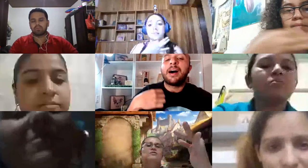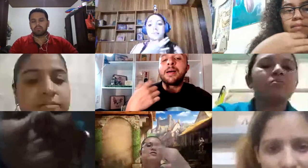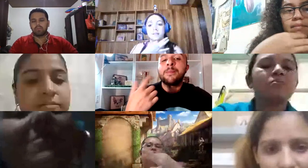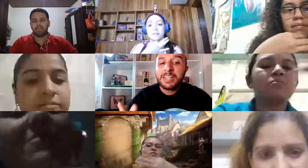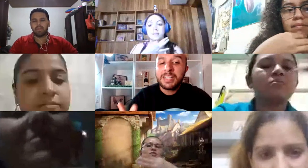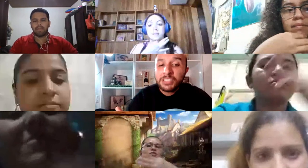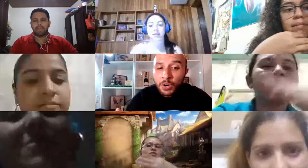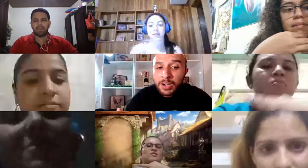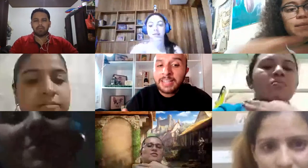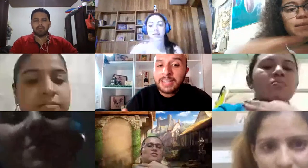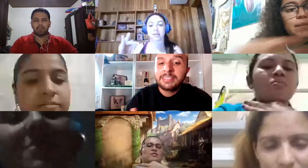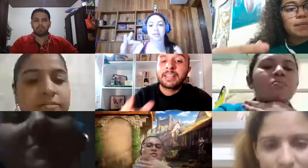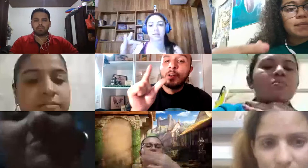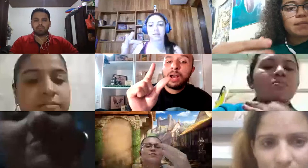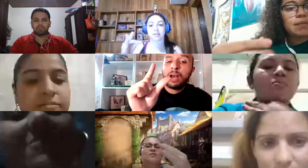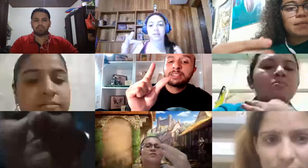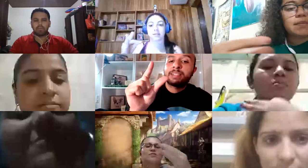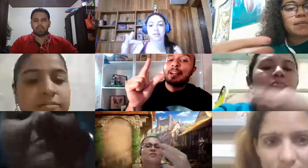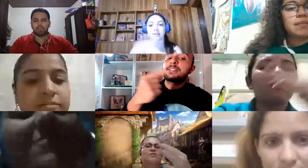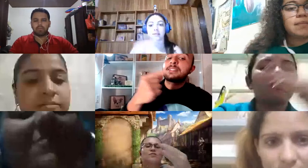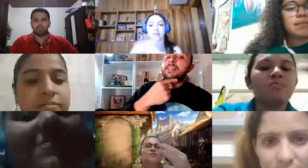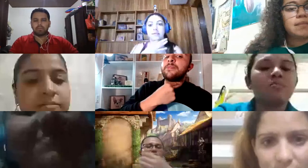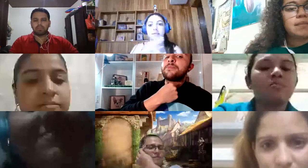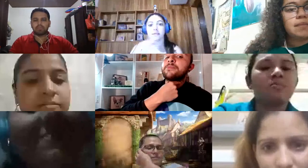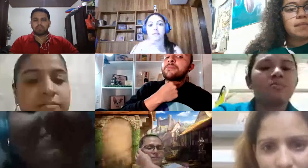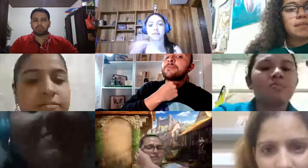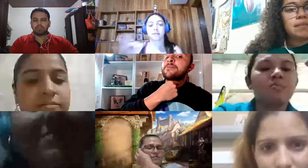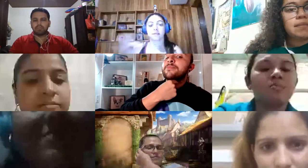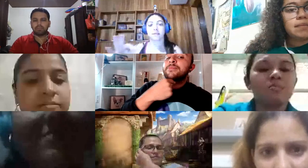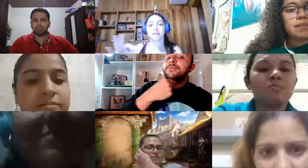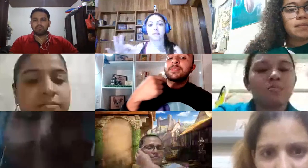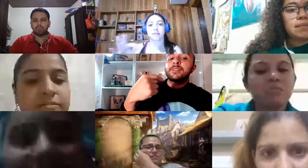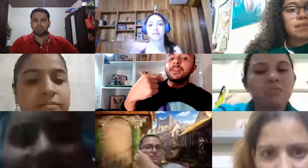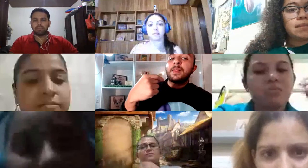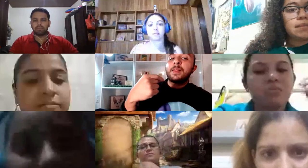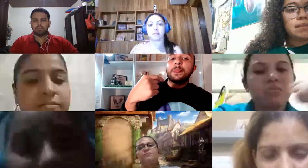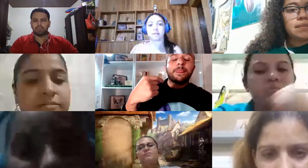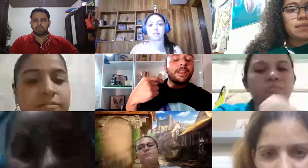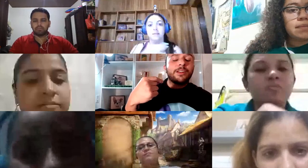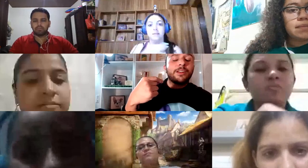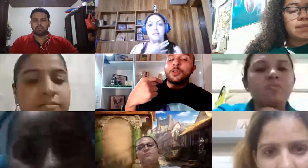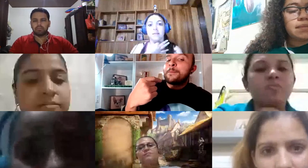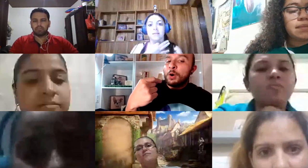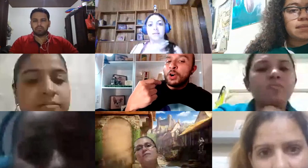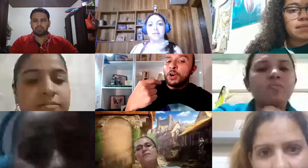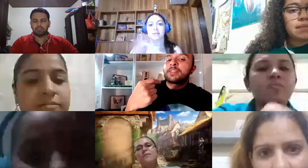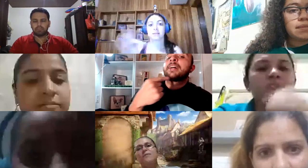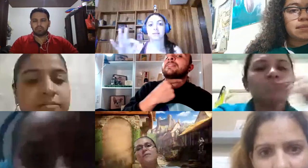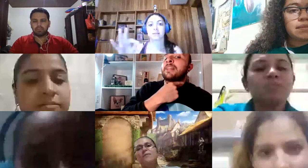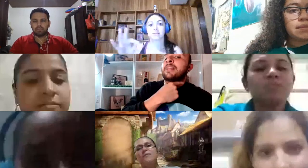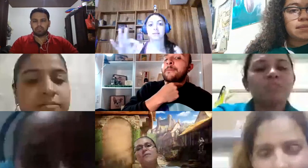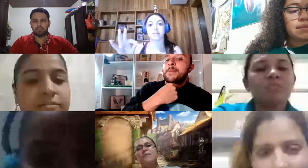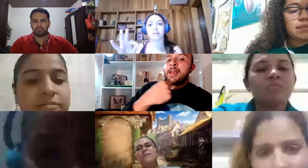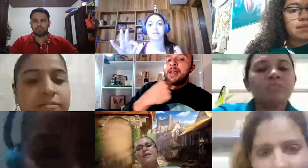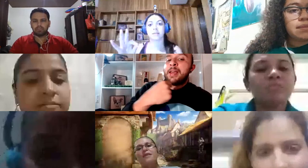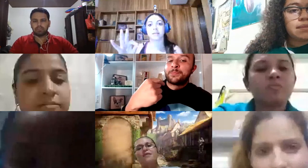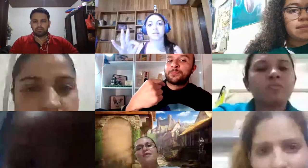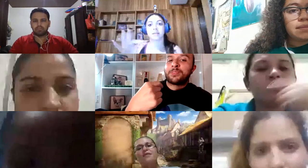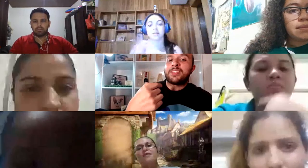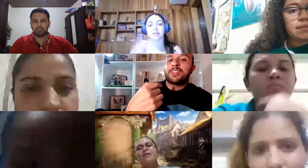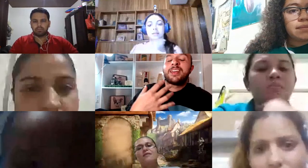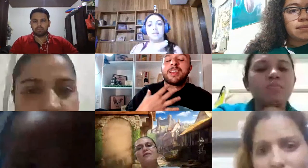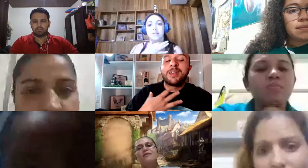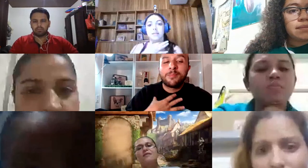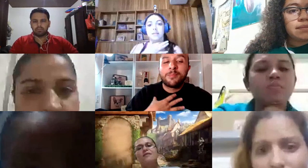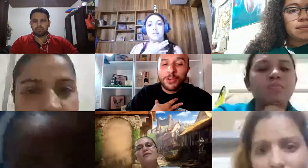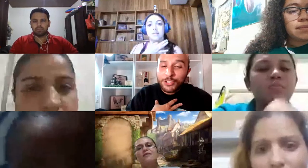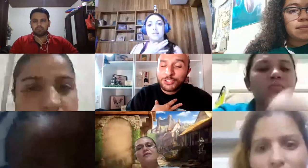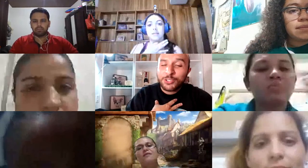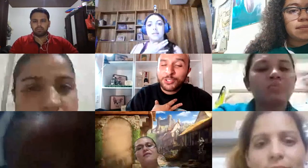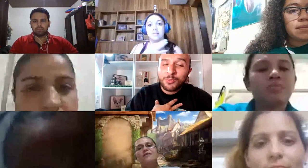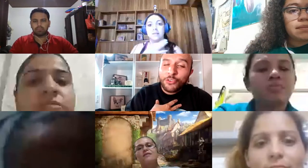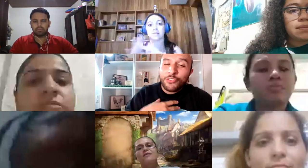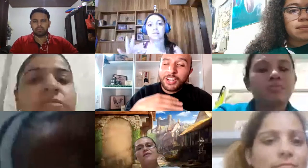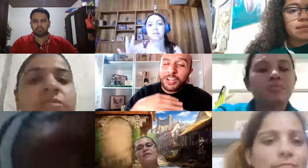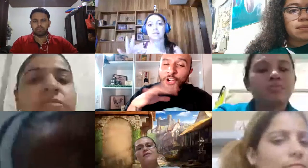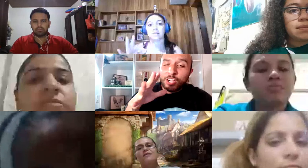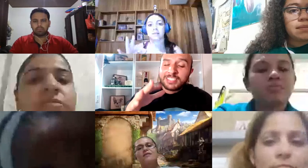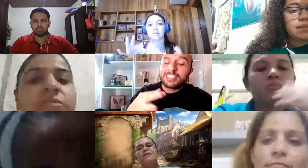Hay personas que lo hacen así. No importa, también. Pues yo soy muy pinol y